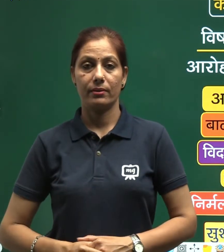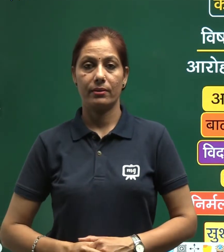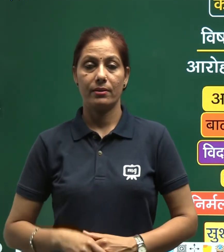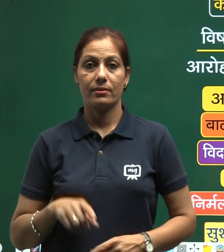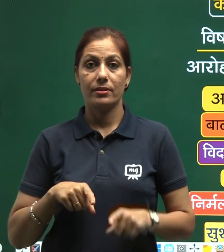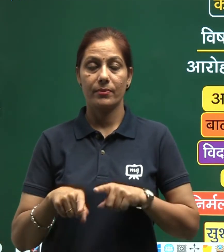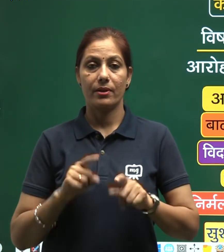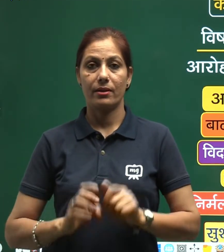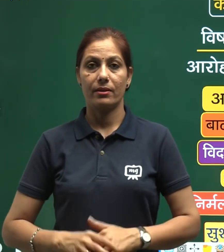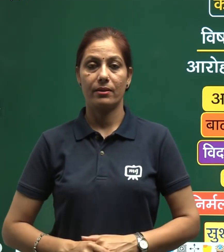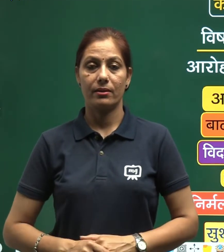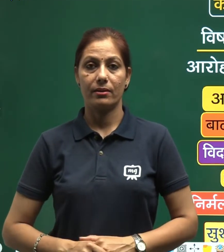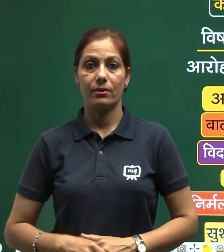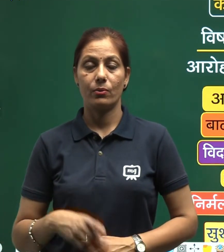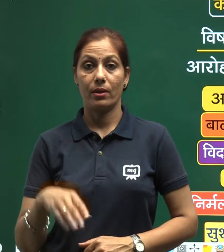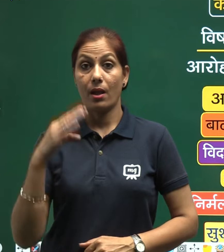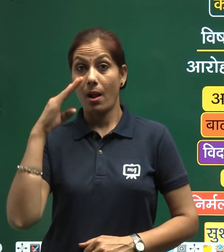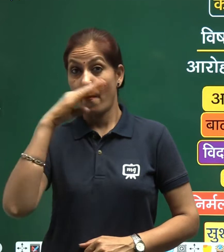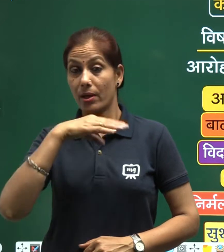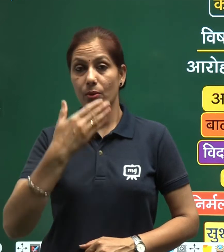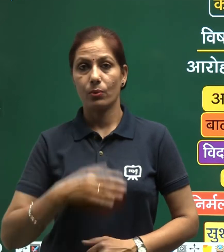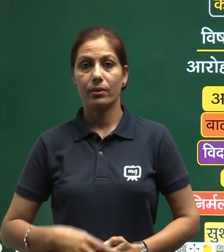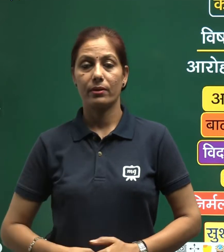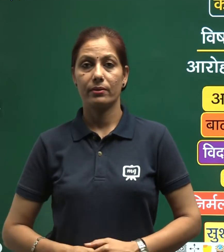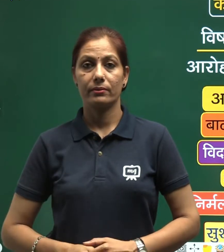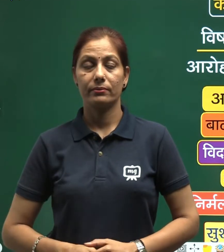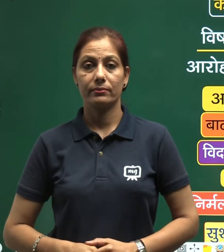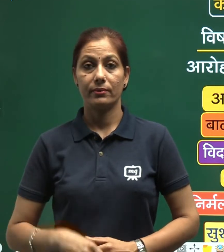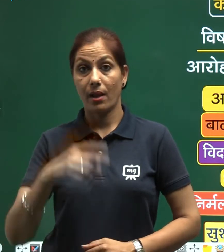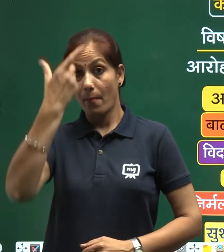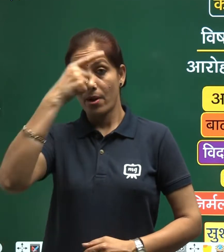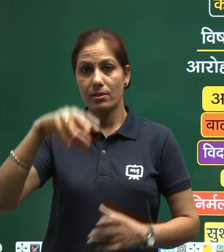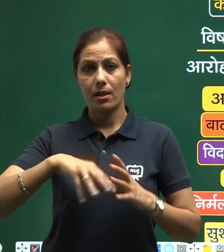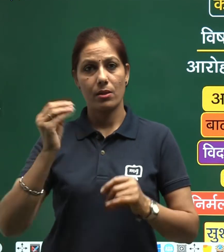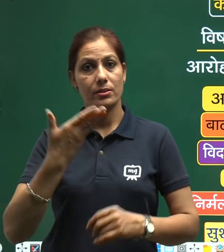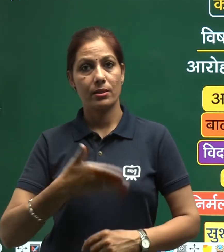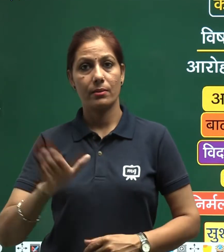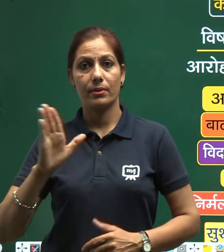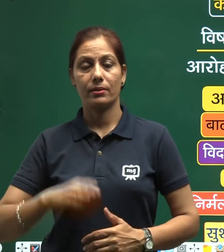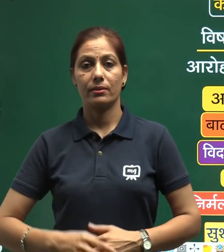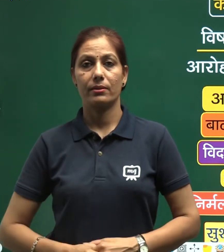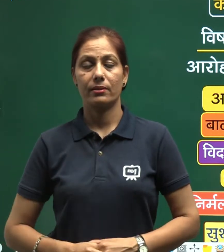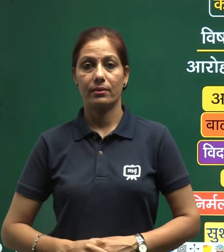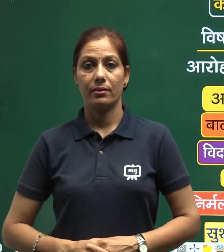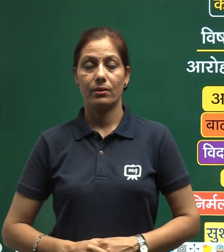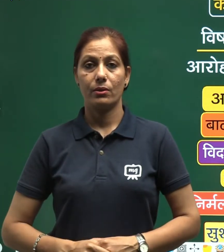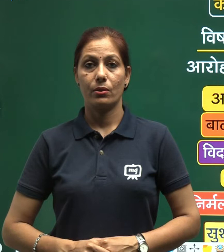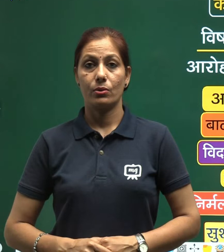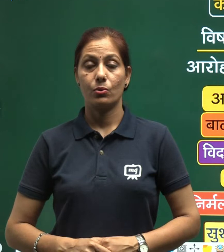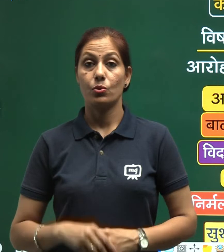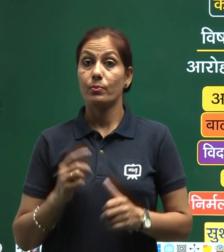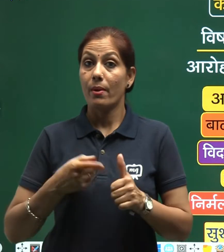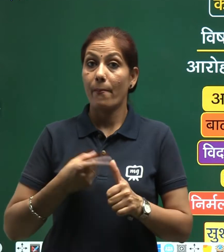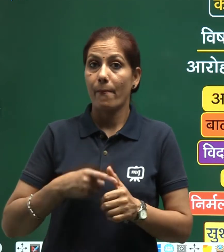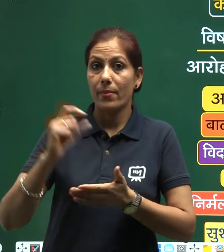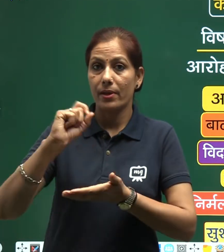जिस प्रकार उन्हें अपमानित होकर भारत से वापस जाना पड़ा था, उस पर व्यंग्य किया गया